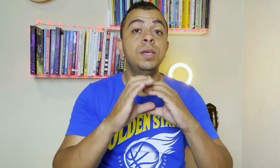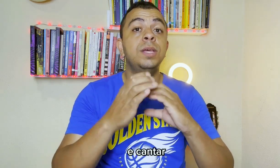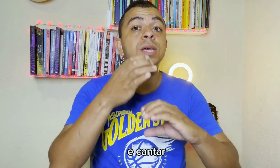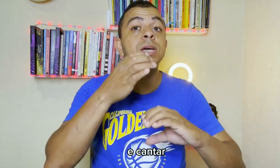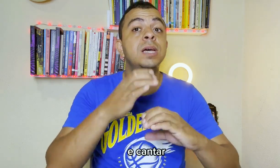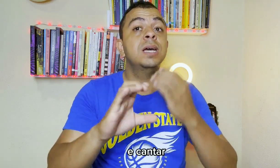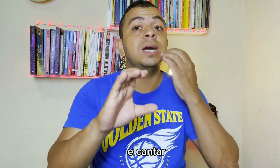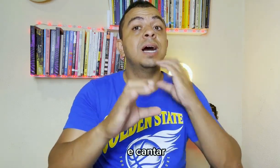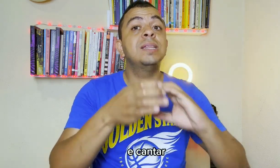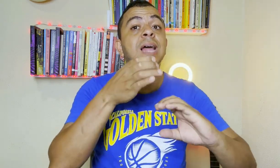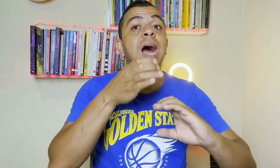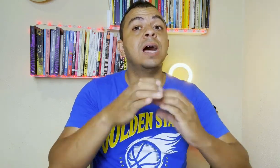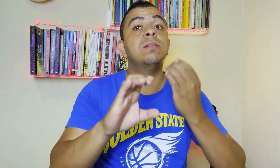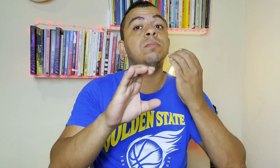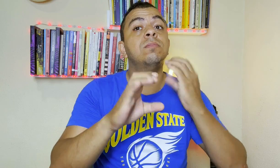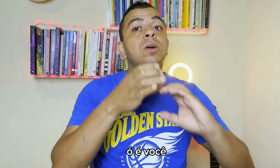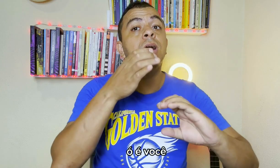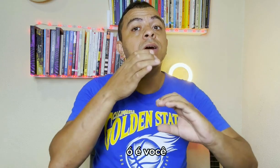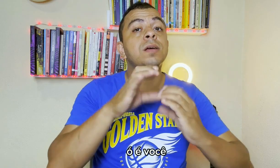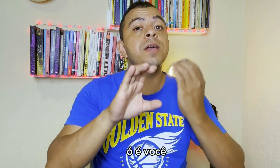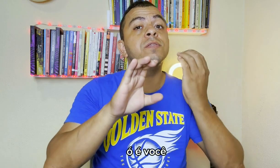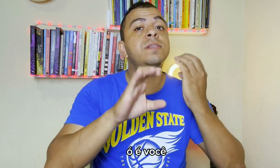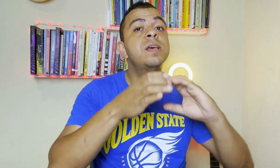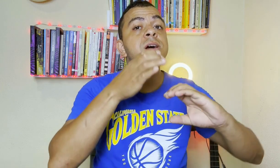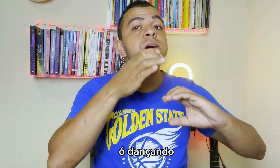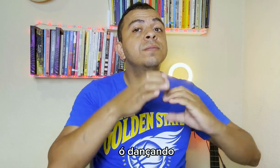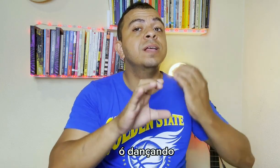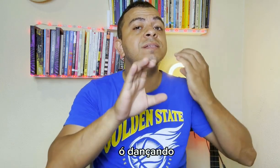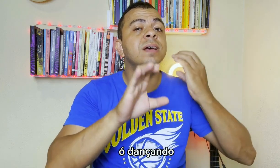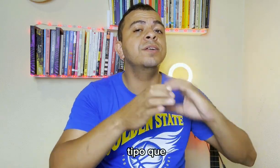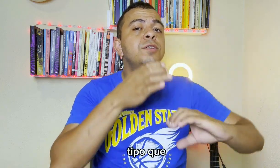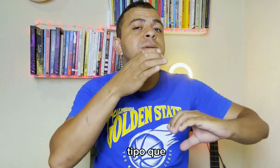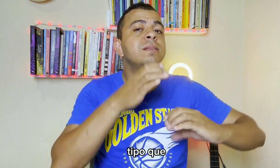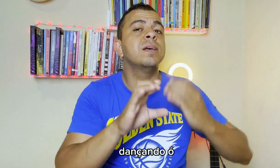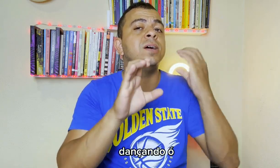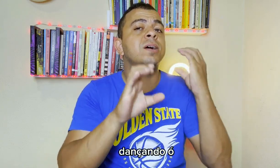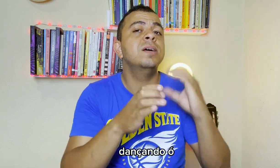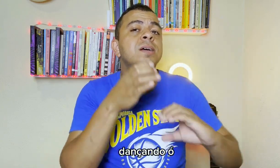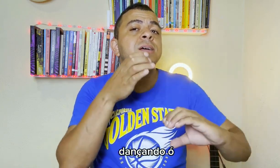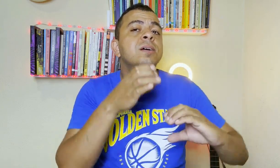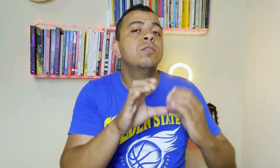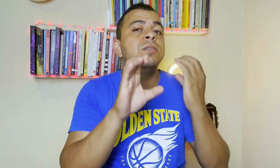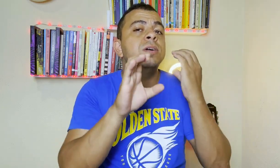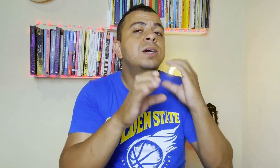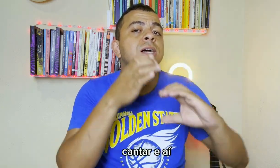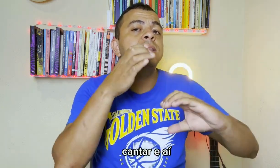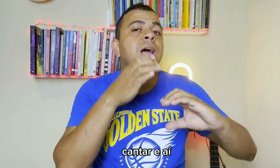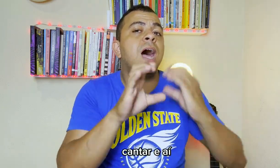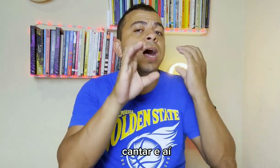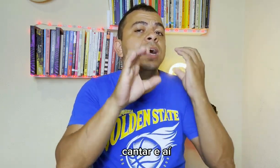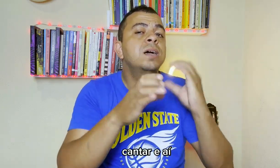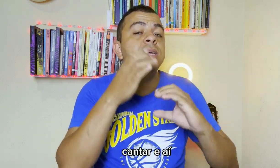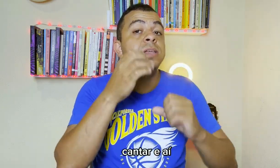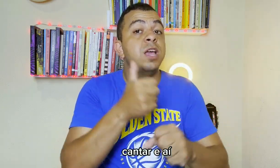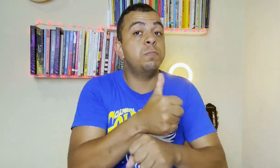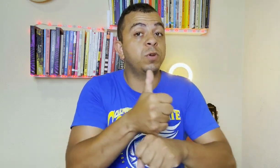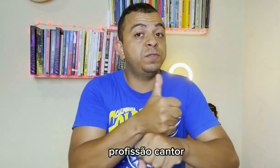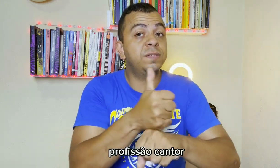e cantar. Ó, é você dançando, tipo que dançando. Cantar. E aí,